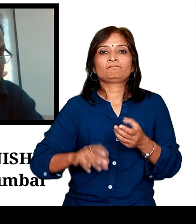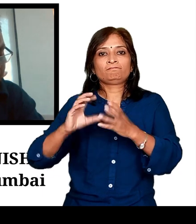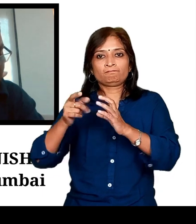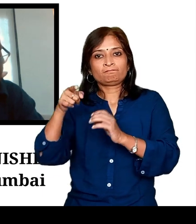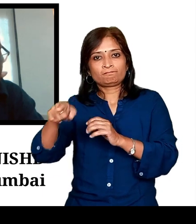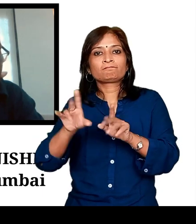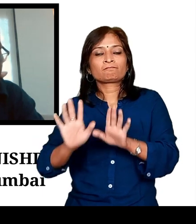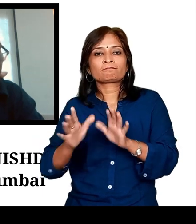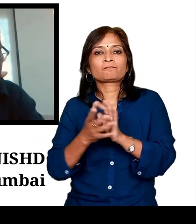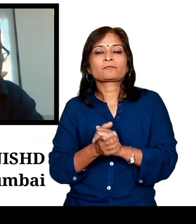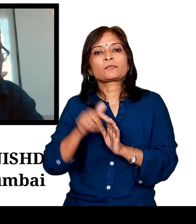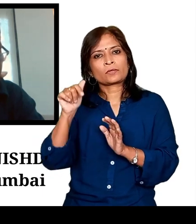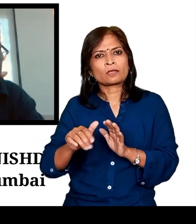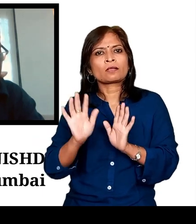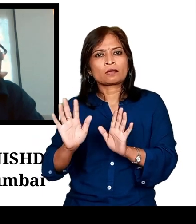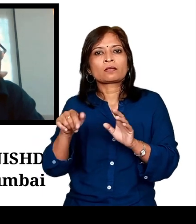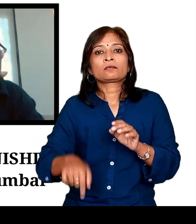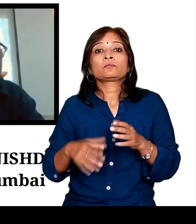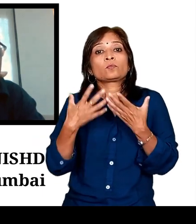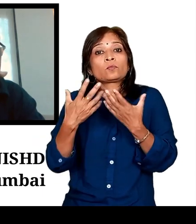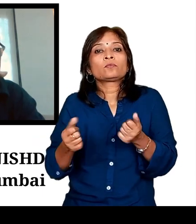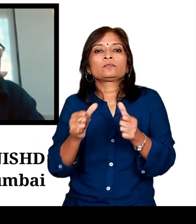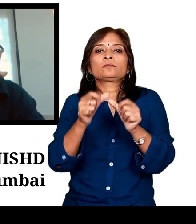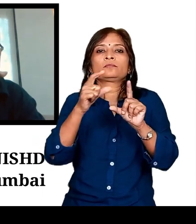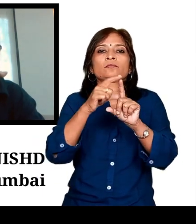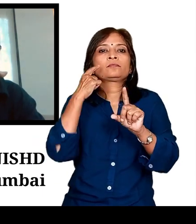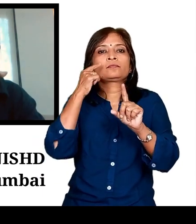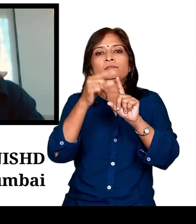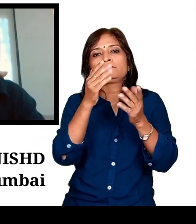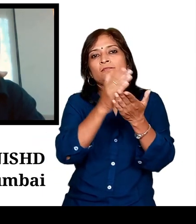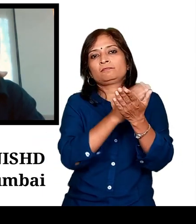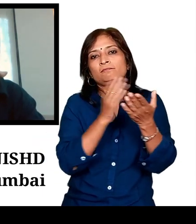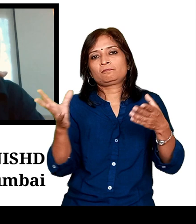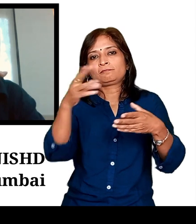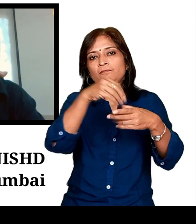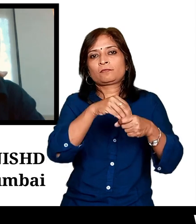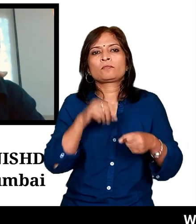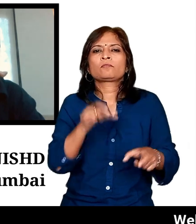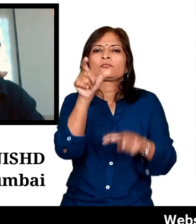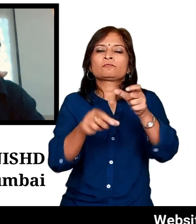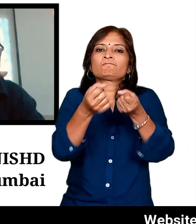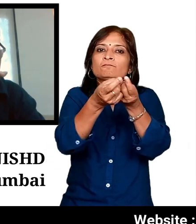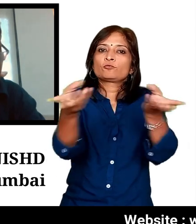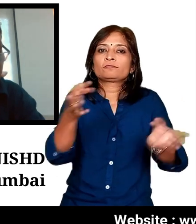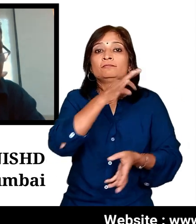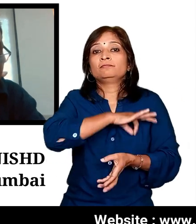है, मार्केट में है अवेलेबल, लेकिन हम चाहते हैं कि डेफिनेटली मैक्सिमम लोगों को किस तरह से